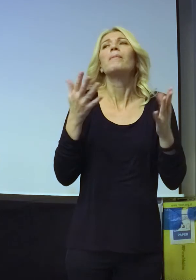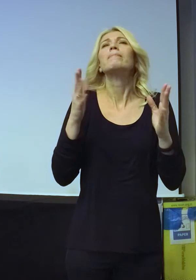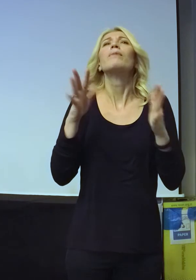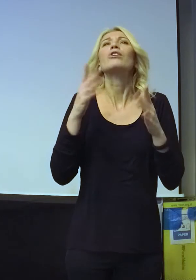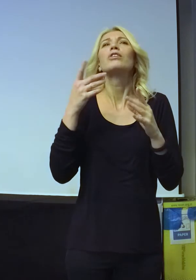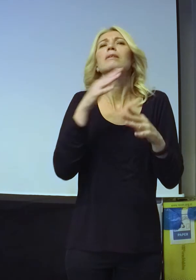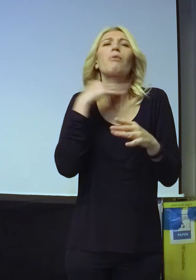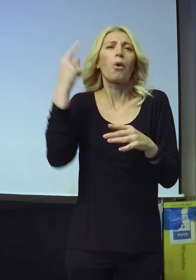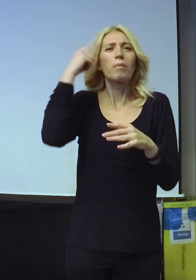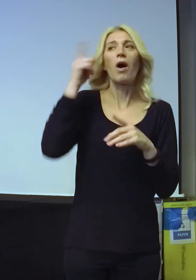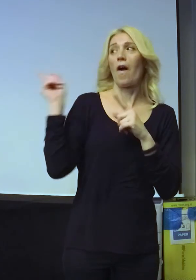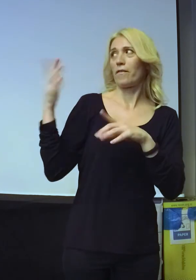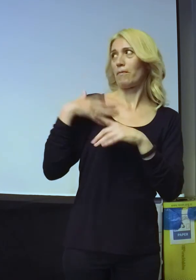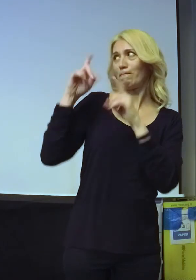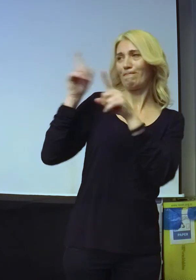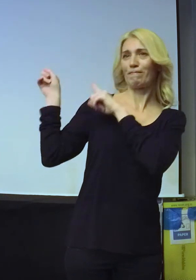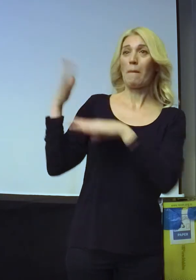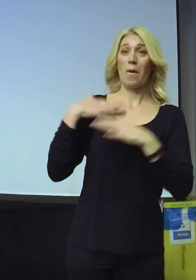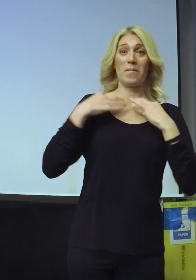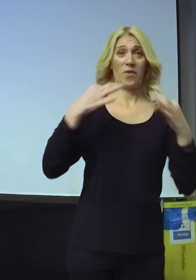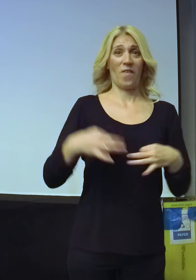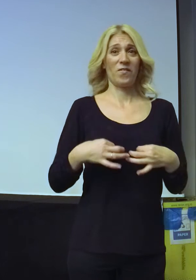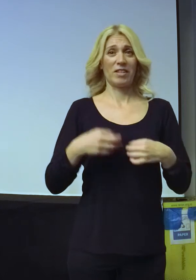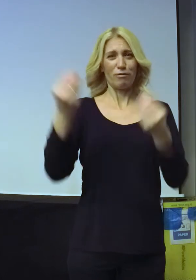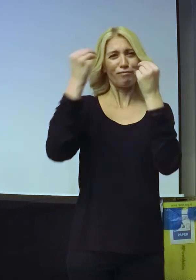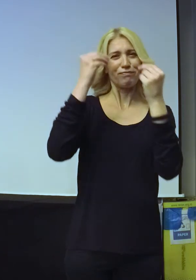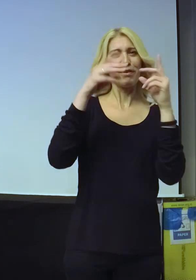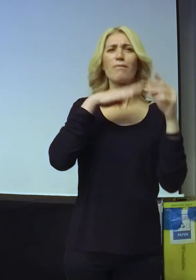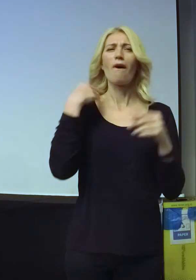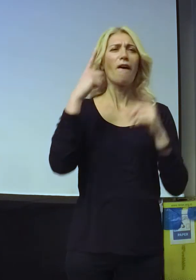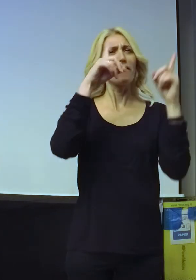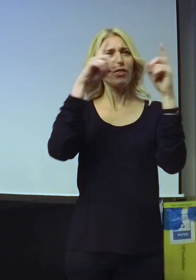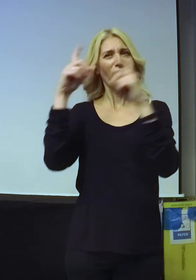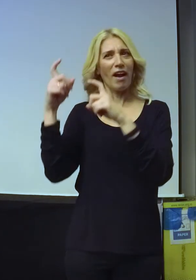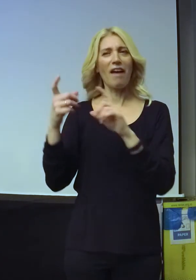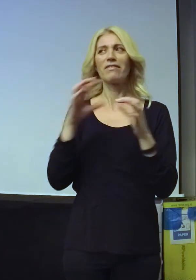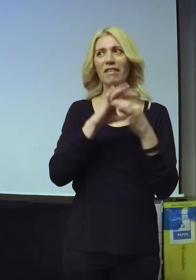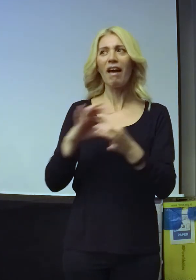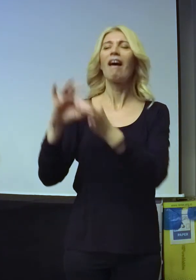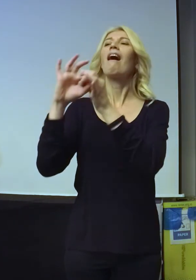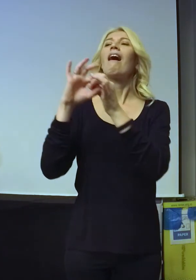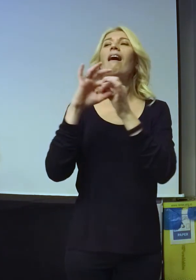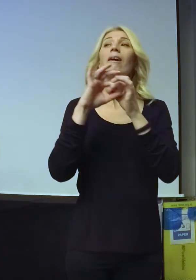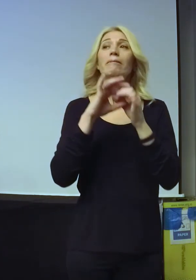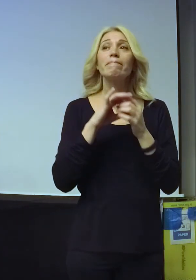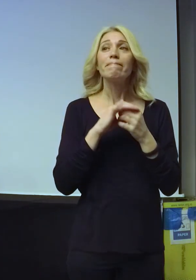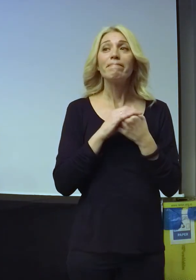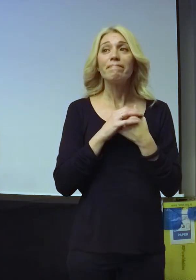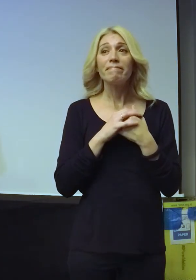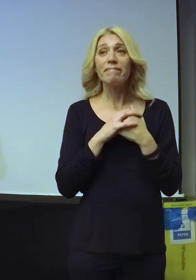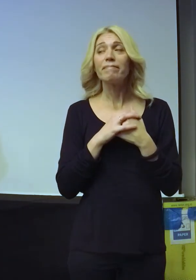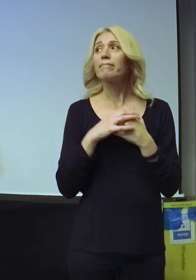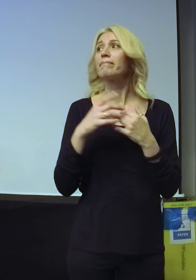možda puno shvatili. Inače, ovo mi je moj profesor Dragan Kujundžić koji me naučio dosta tome u vezi